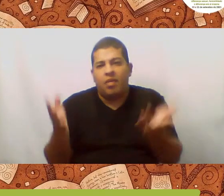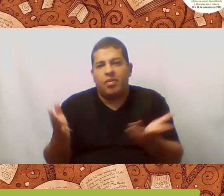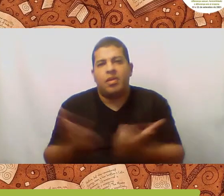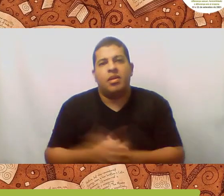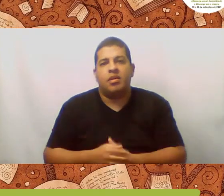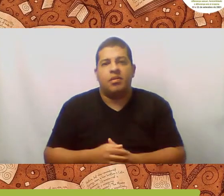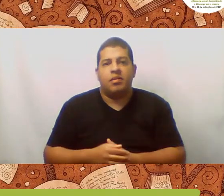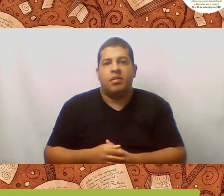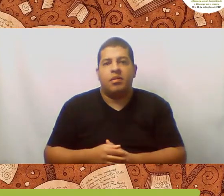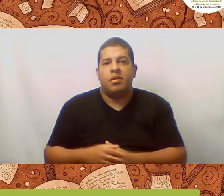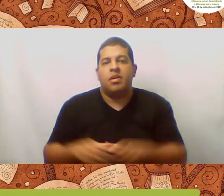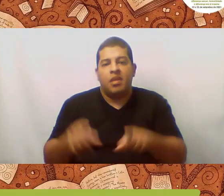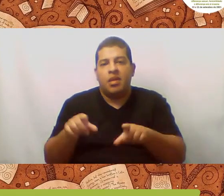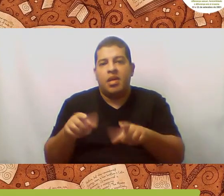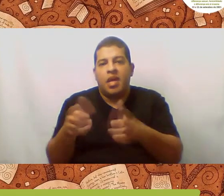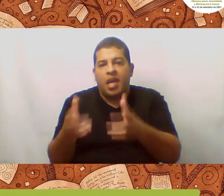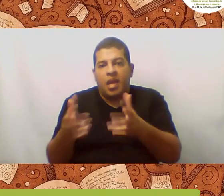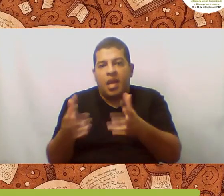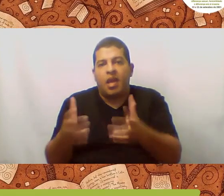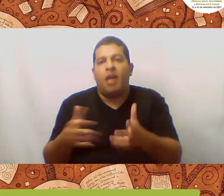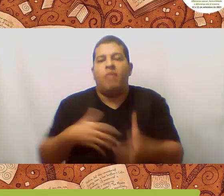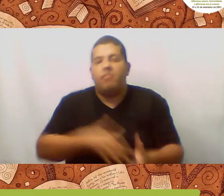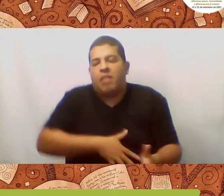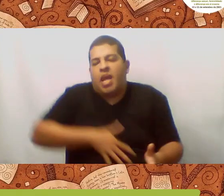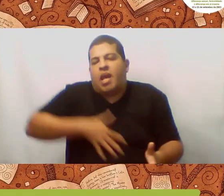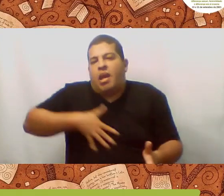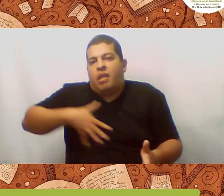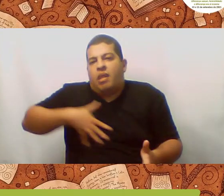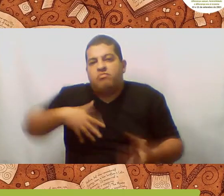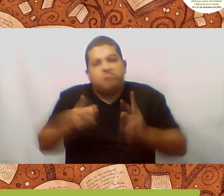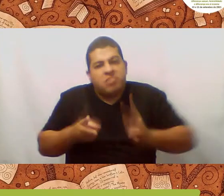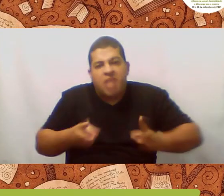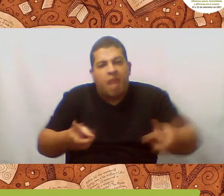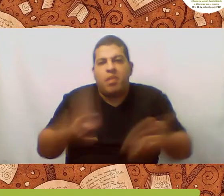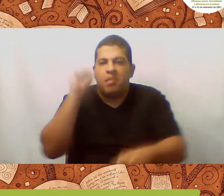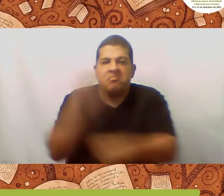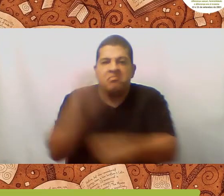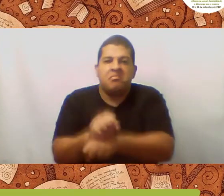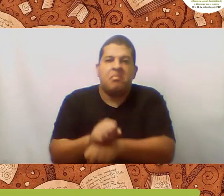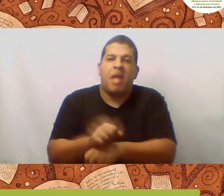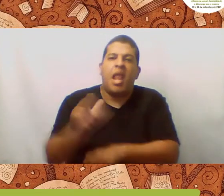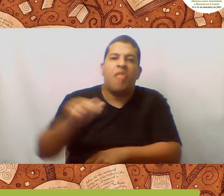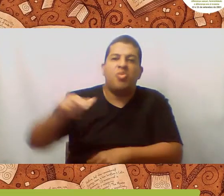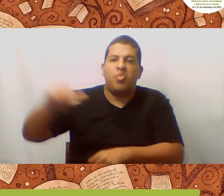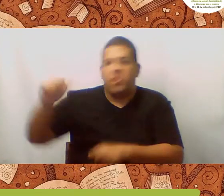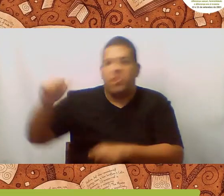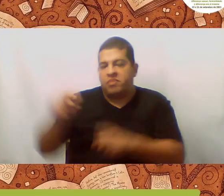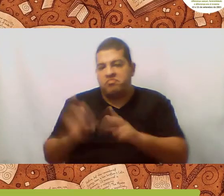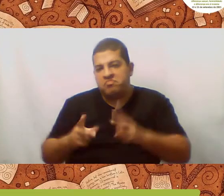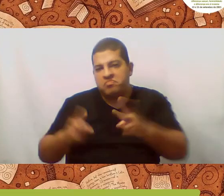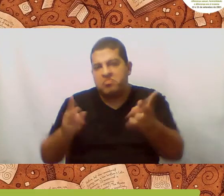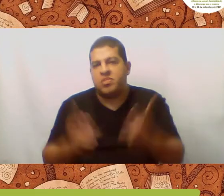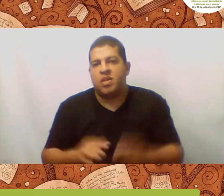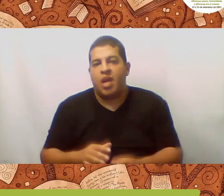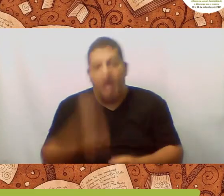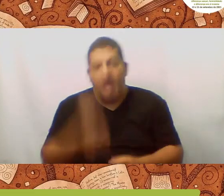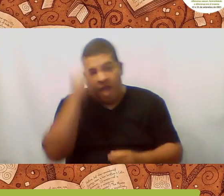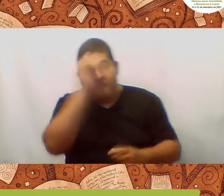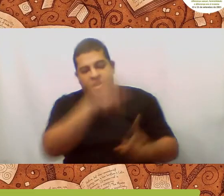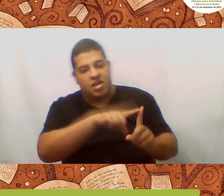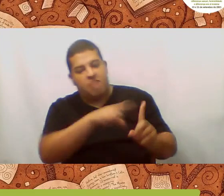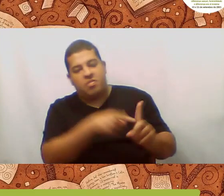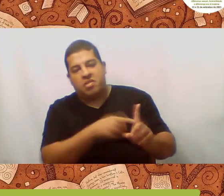infinita, né? Sem se paralisar, às expensas da condição de mãe, e a figura da